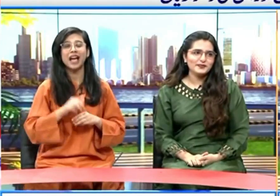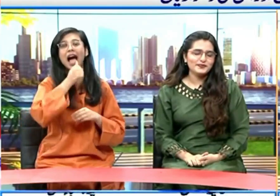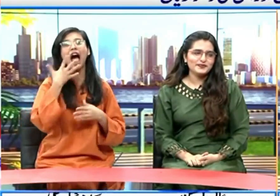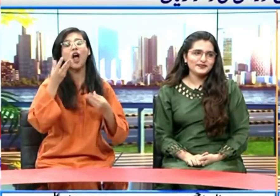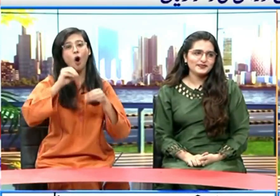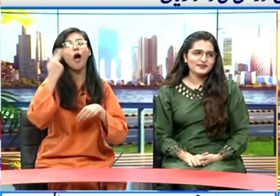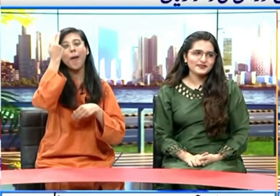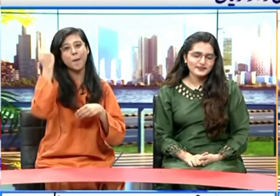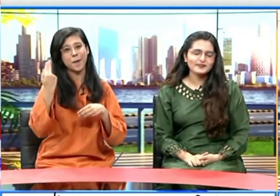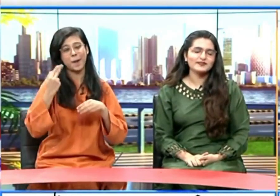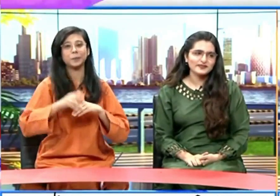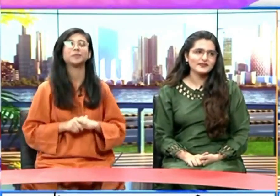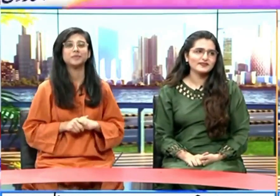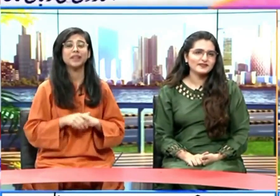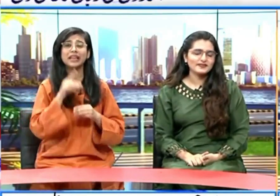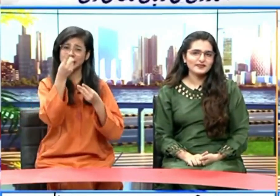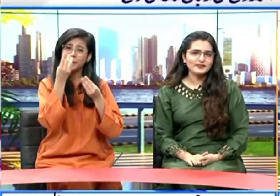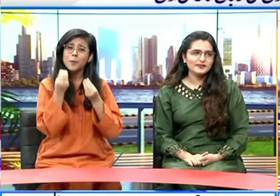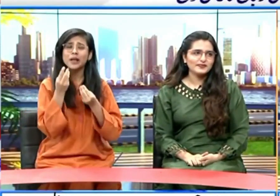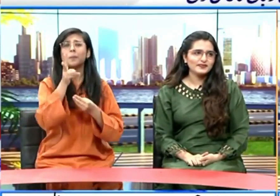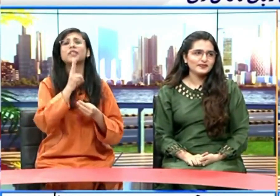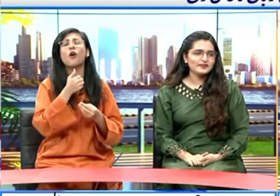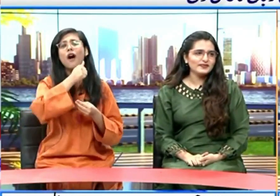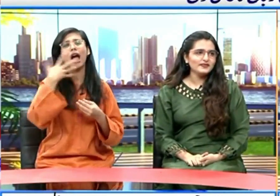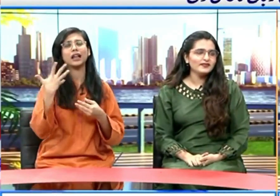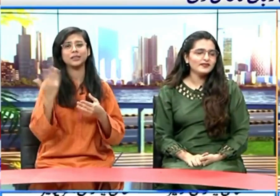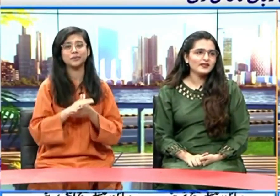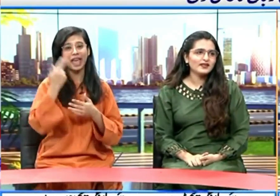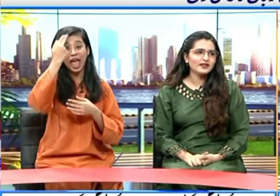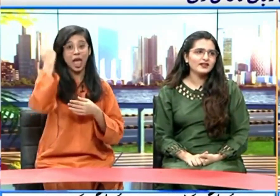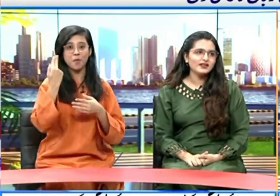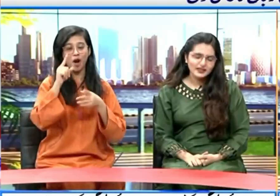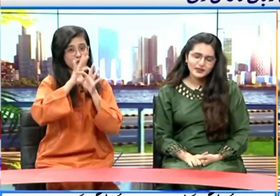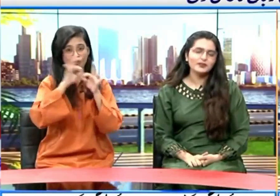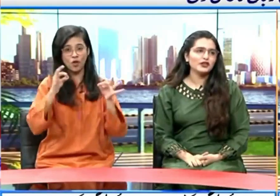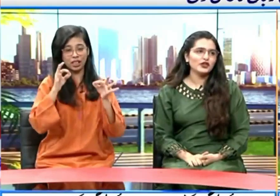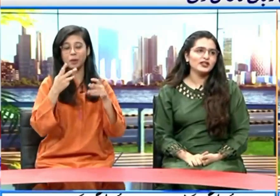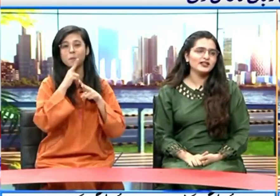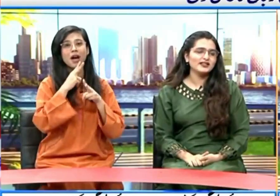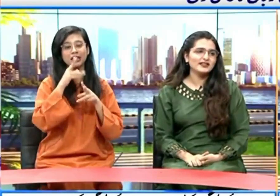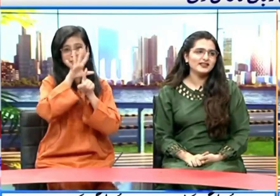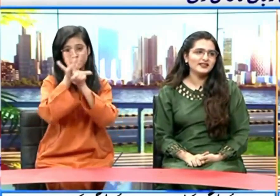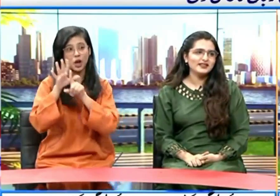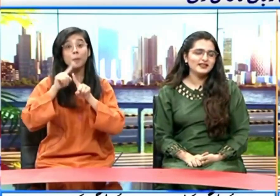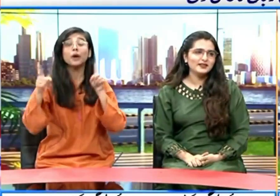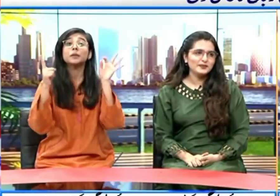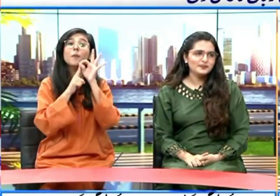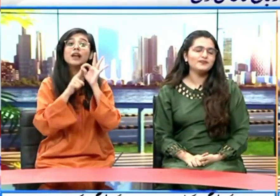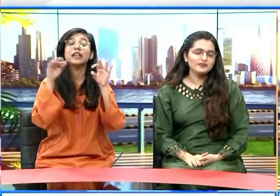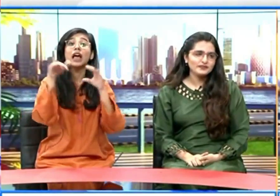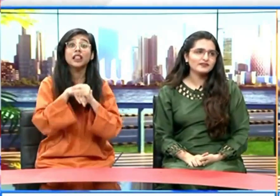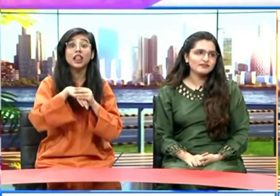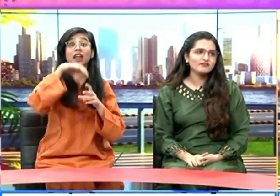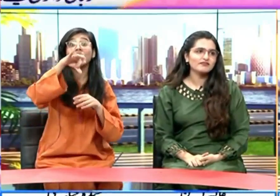اور ہبہ. یہ ذرا بتائیے گا عالیہ کہ ہبہ تو ایکسپلین کر ہی رہی ہیں جو ہم کر رہے ہیں, لیکن پاکستان میں